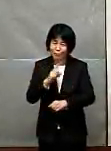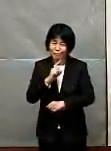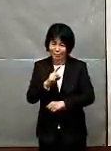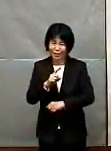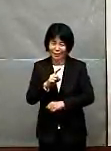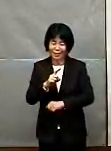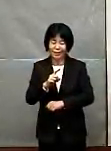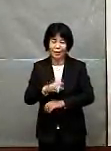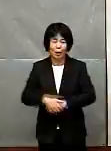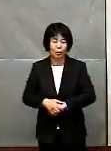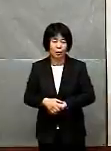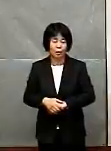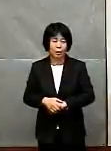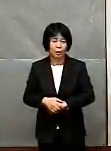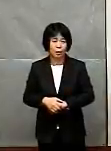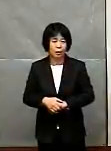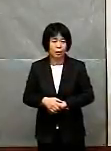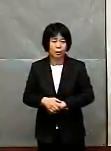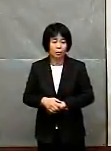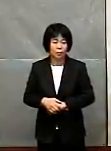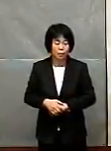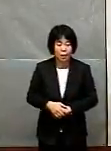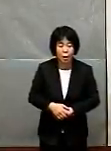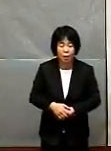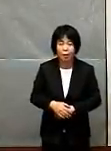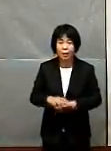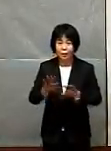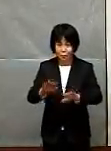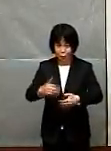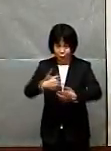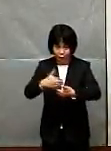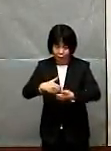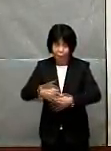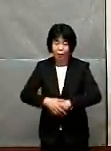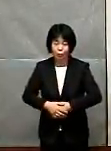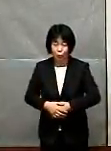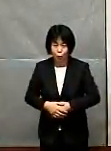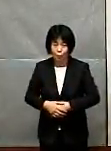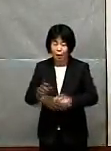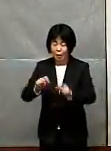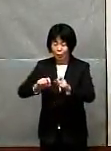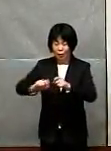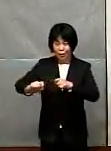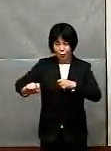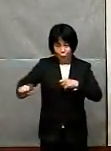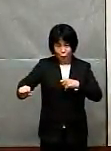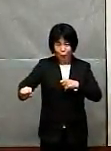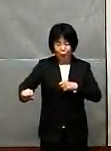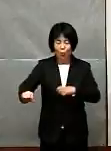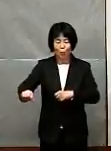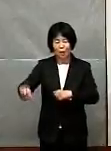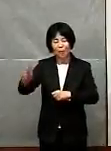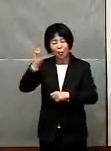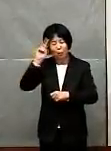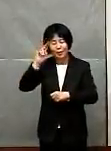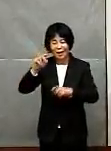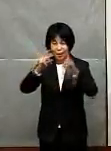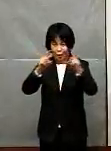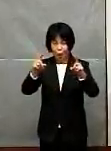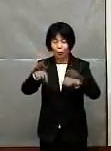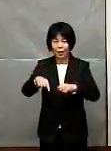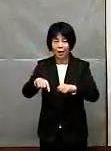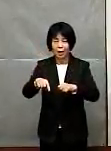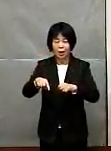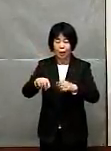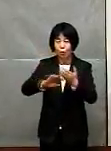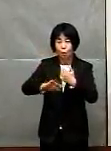。 じゃあそうしますと、今のお話ですと、やはりより遠いところというと、例えば大阪であったり名古屋であったりとか、あと